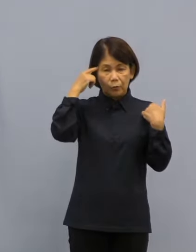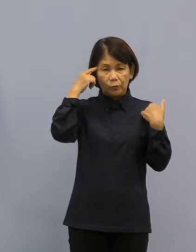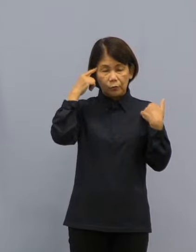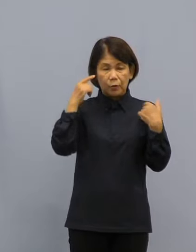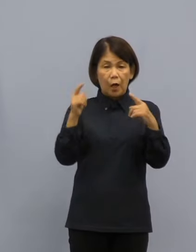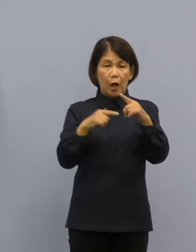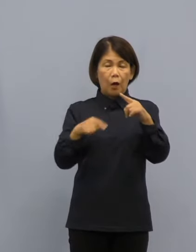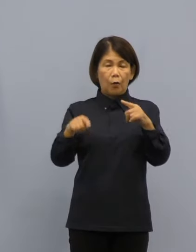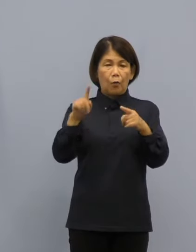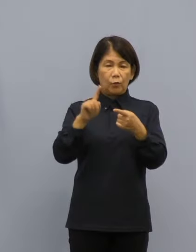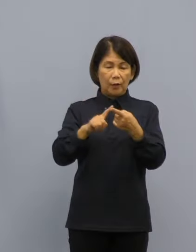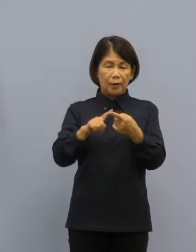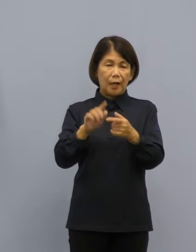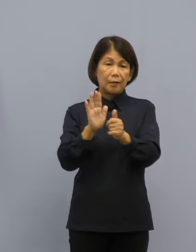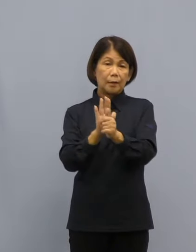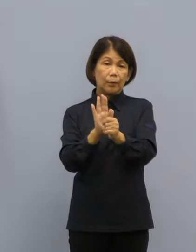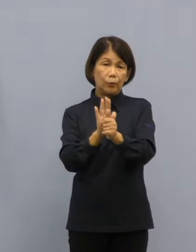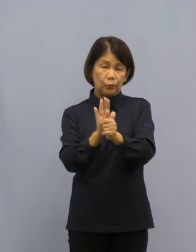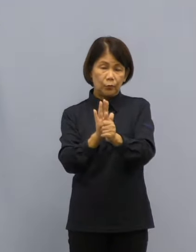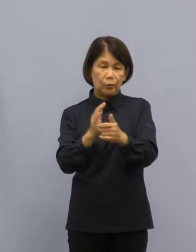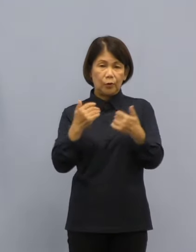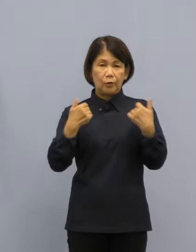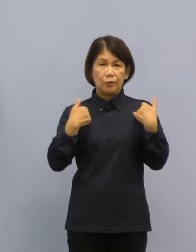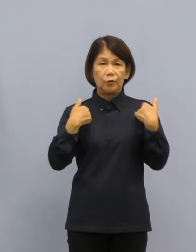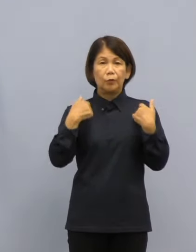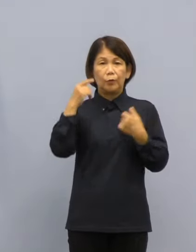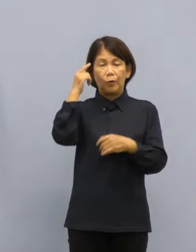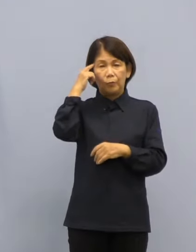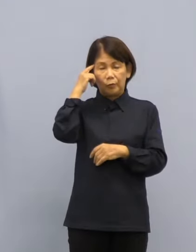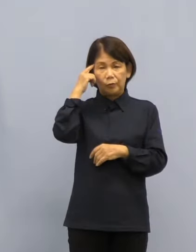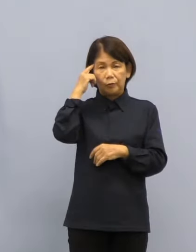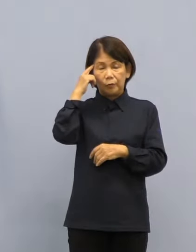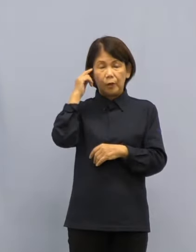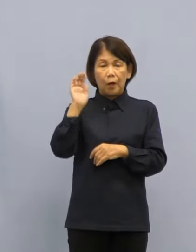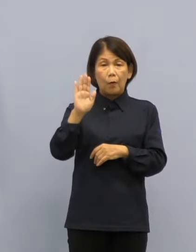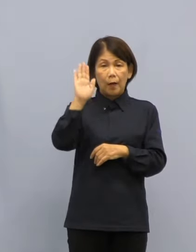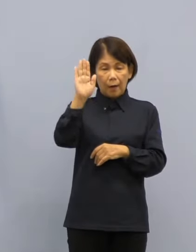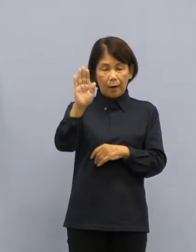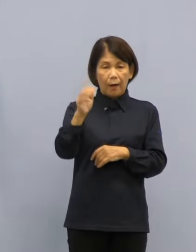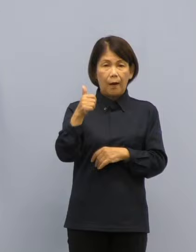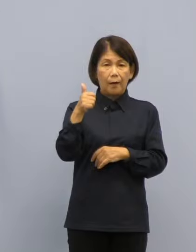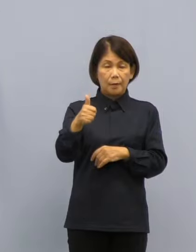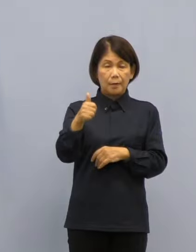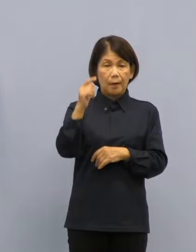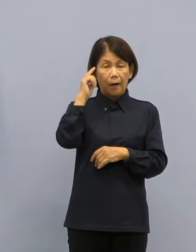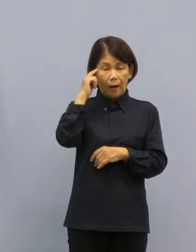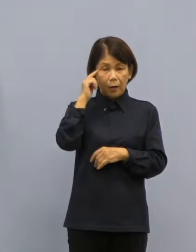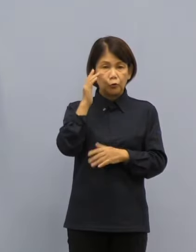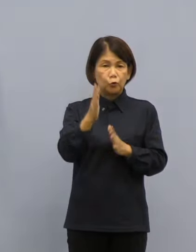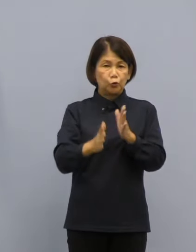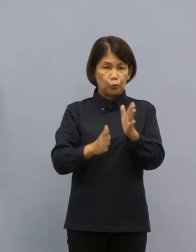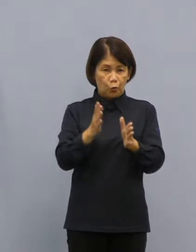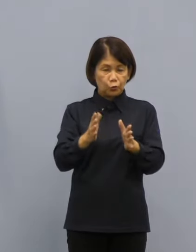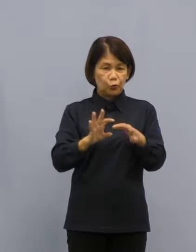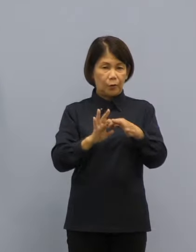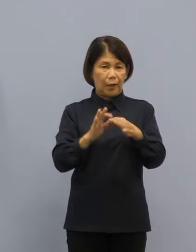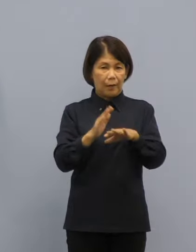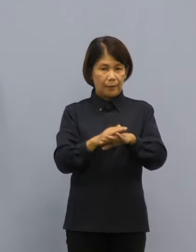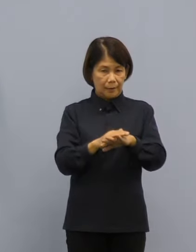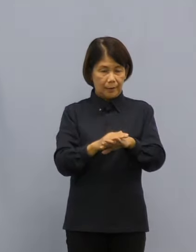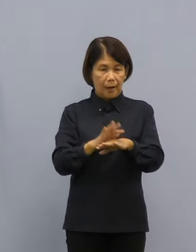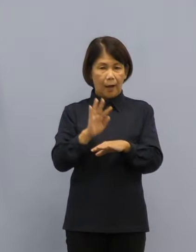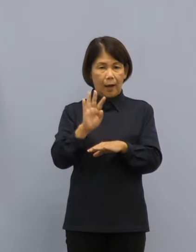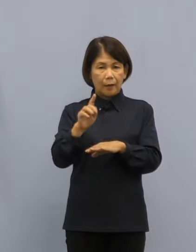てやっていくところも必要かと思うんですけどもそのあたりこれから知事が考えておられるスポーツとの関わり方県としての関わり方何